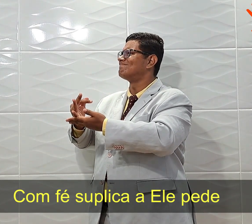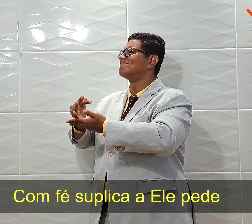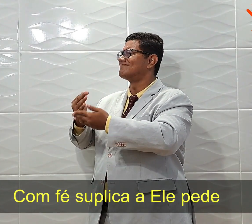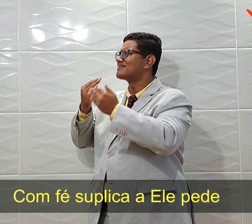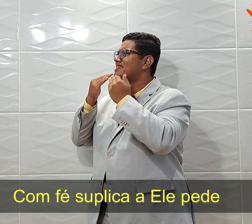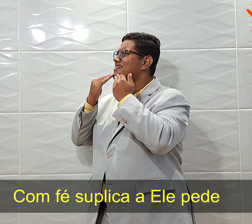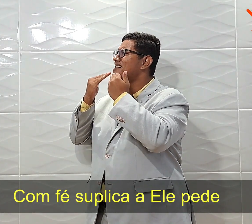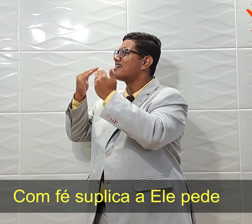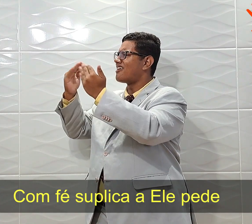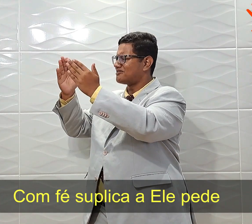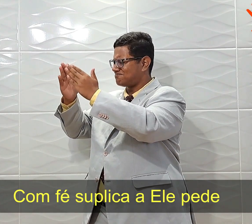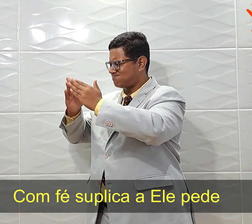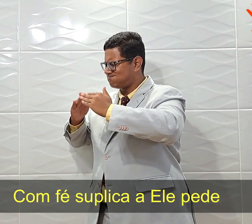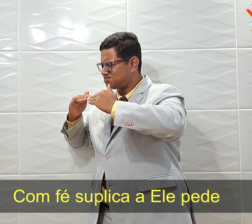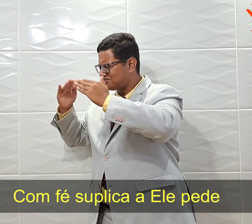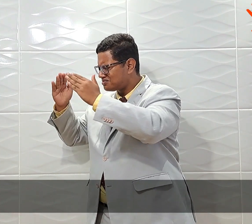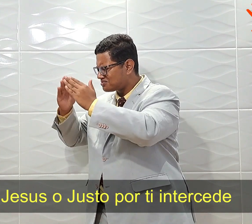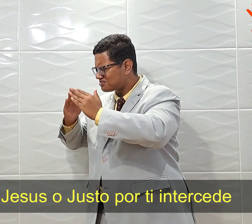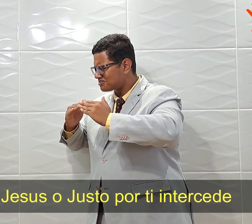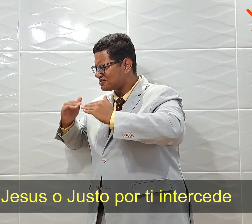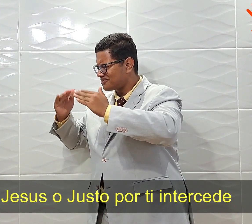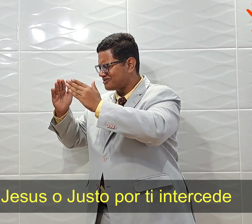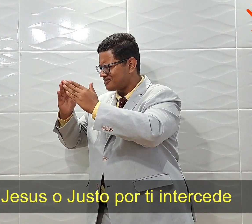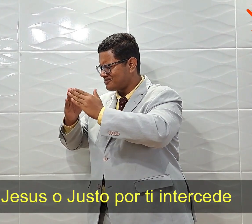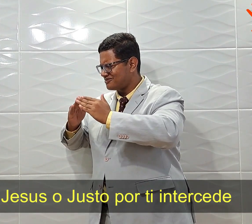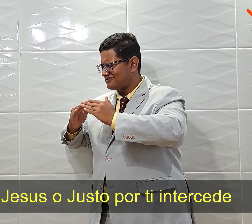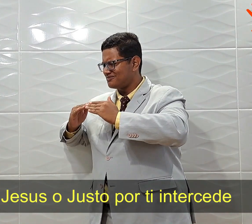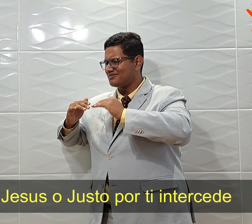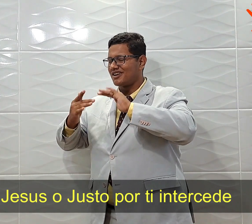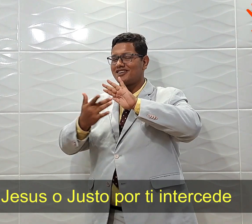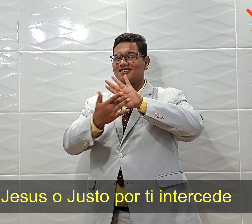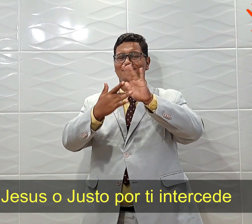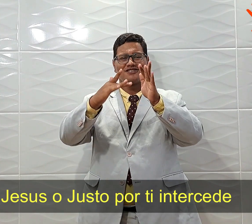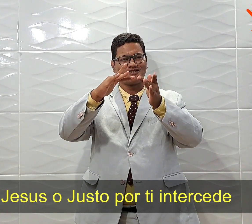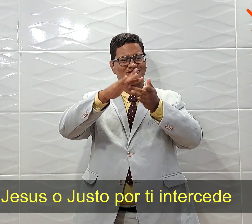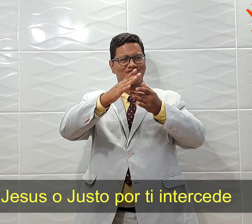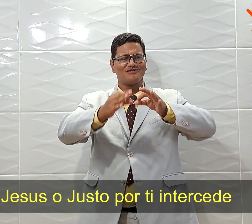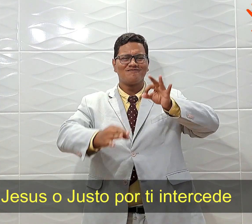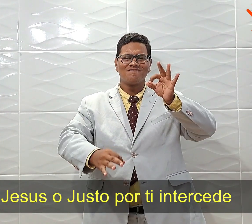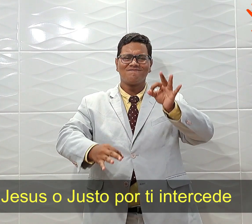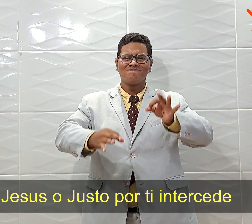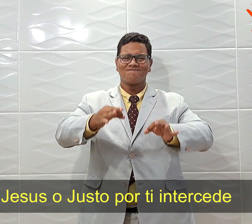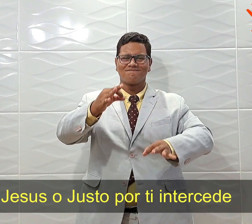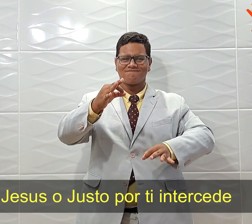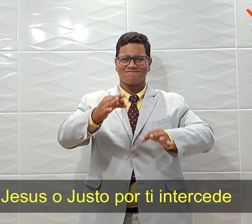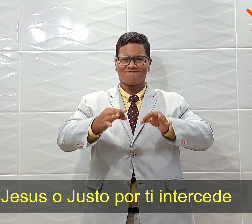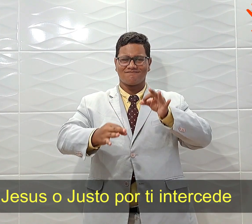pede Jesus o justo, por te